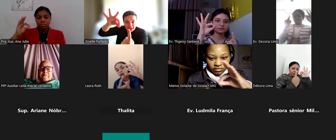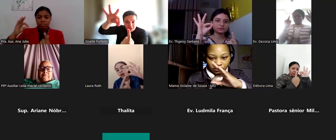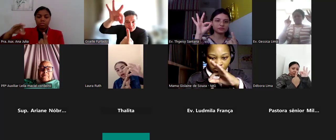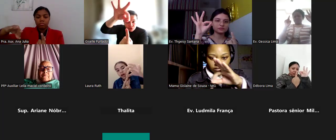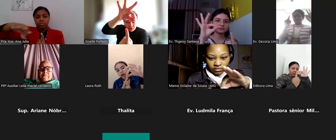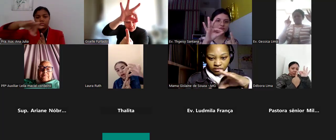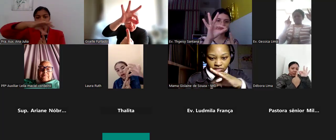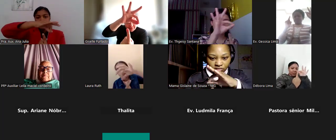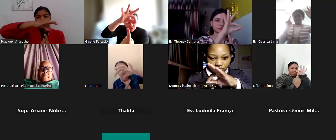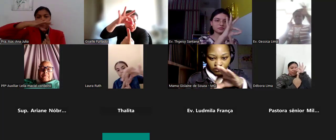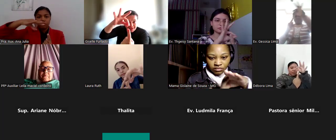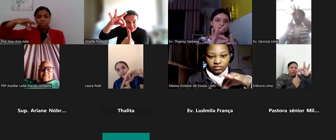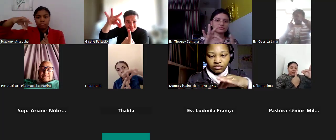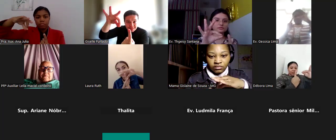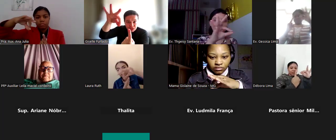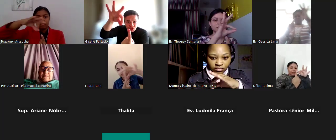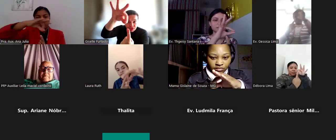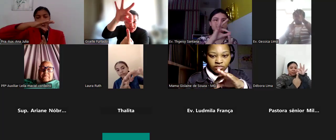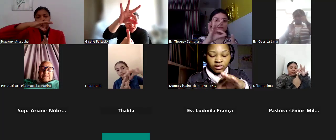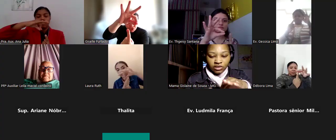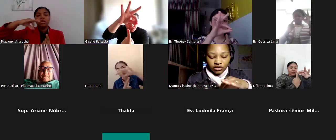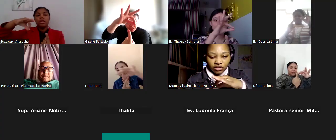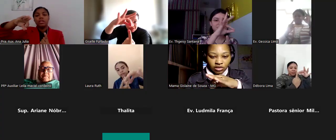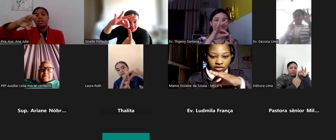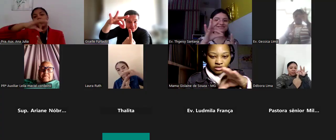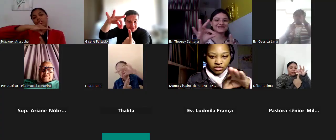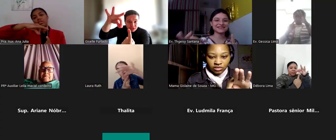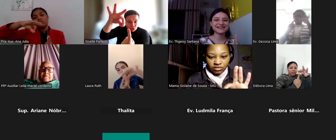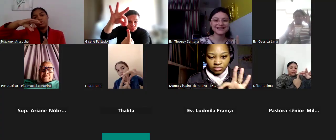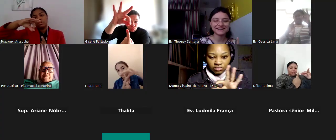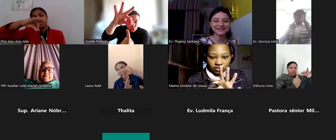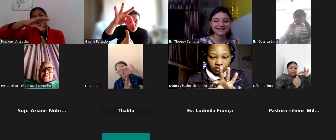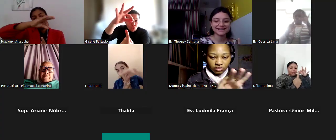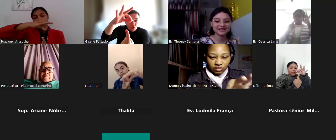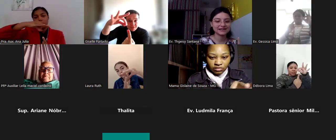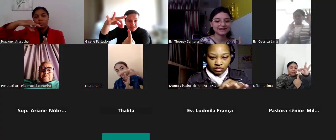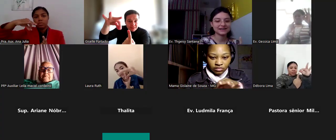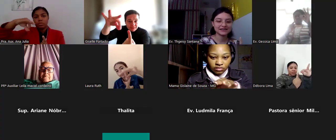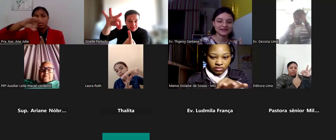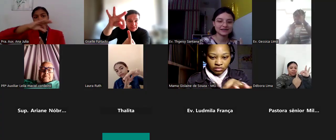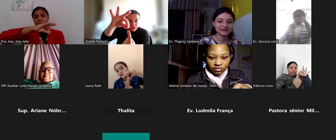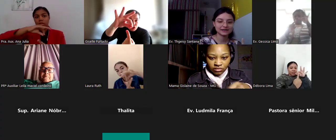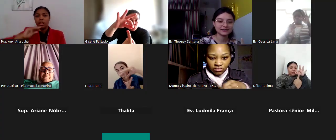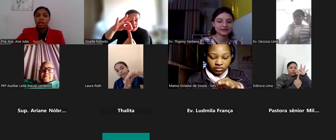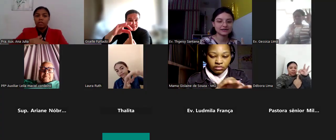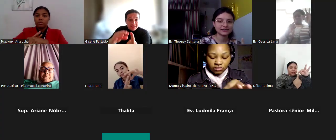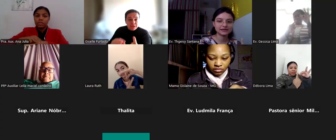na pessoinha. Isso aqui é santidade, santo, coisa santa, lugar santo.